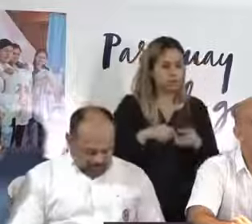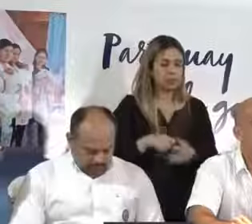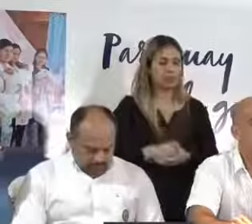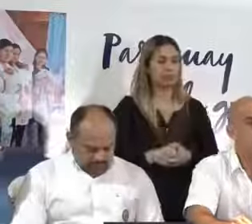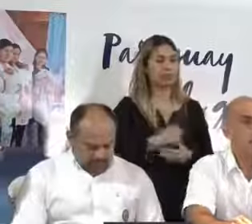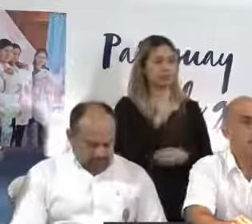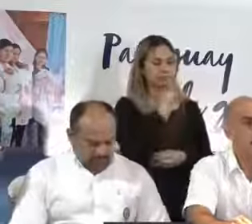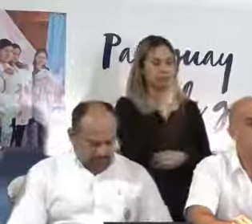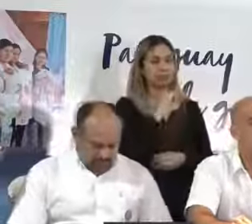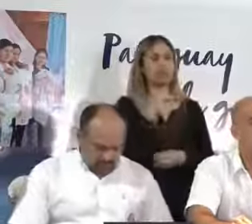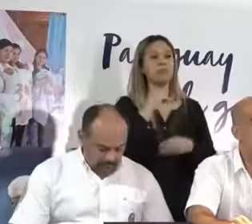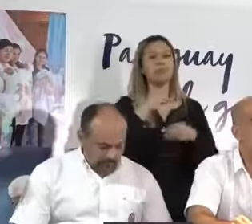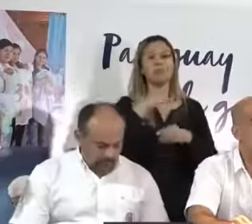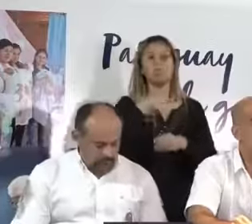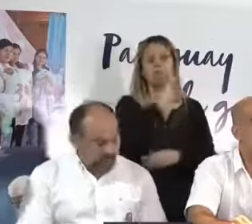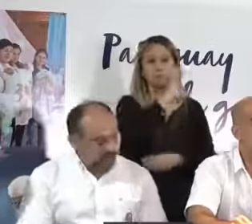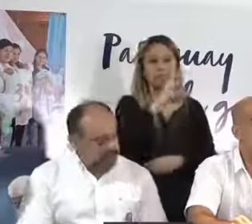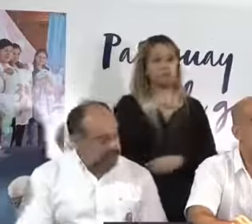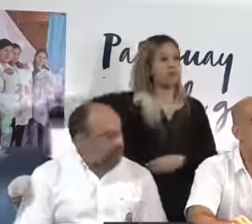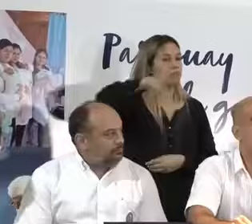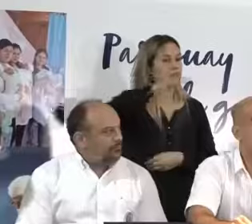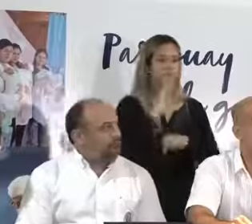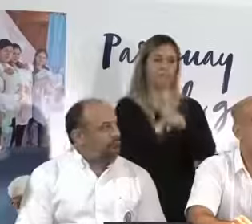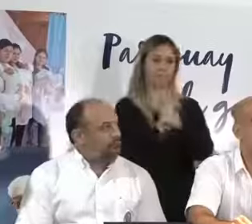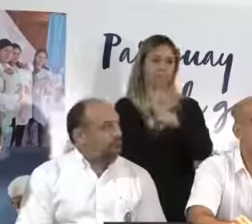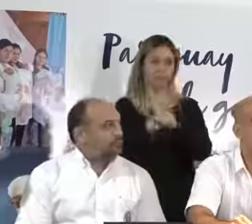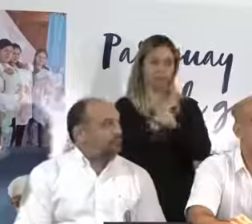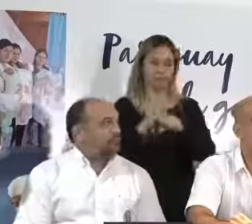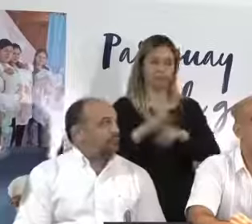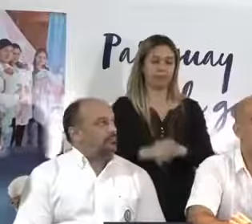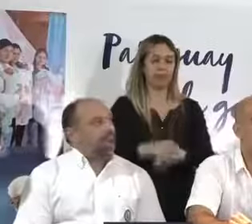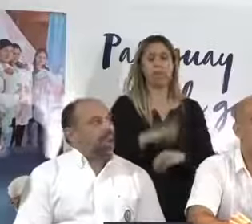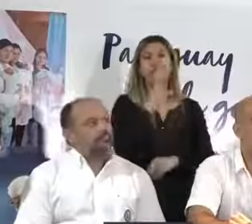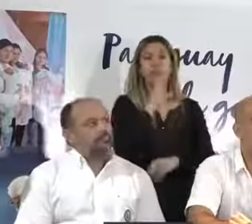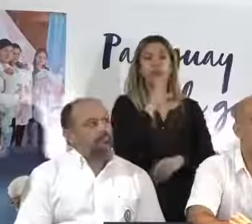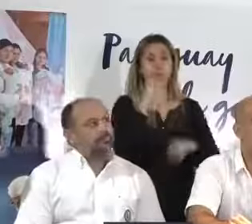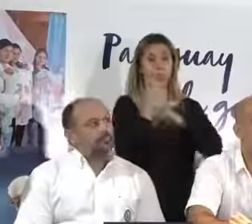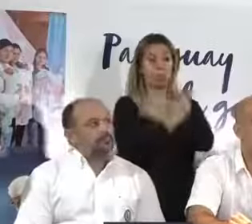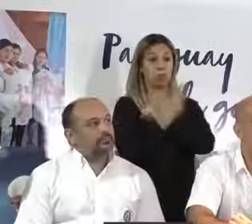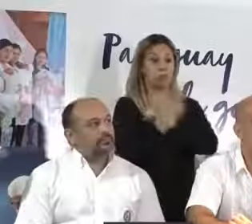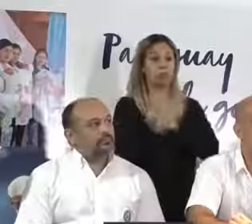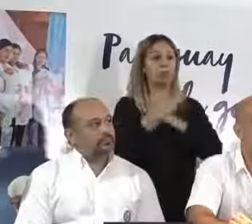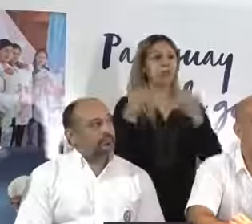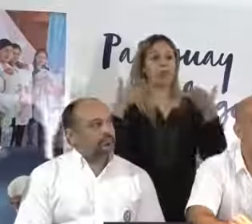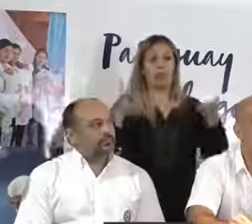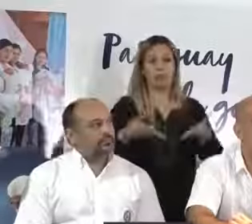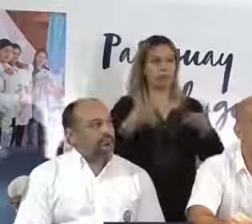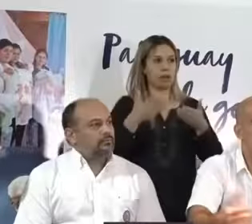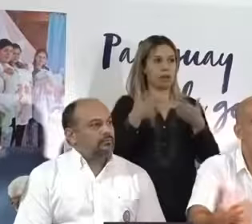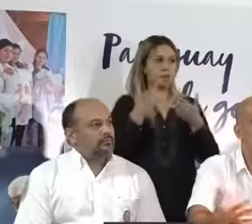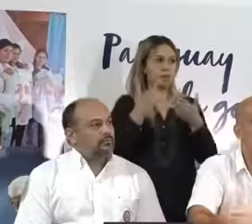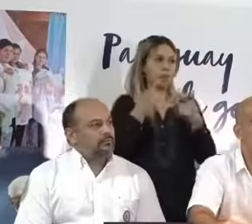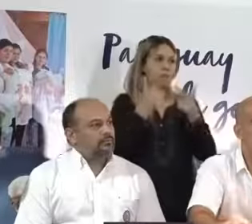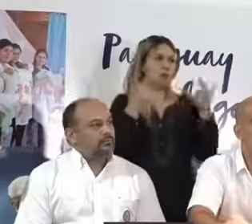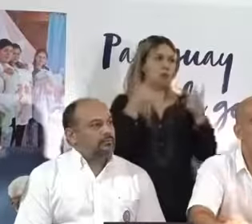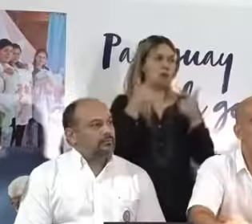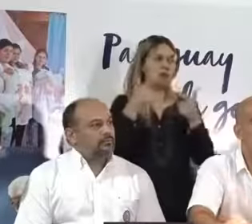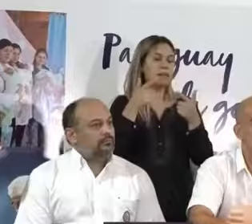deben hacerse los cuidados pertinentes. En este momento aún no hay motivo